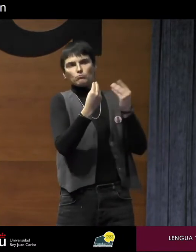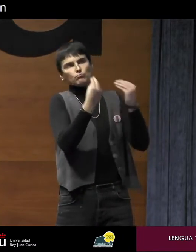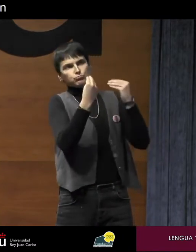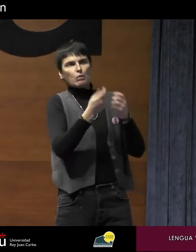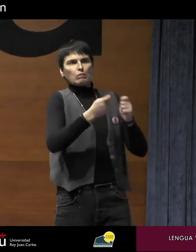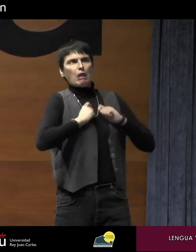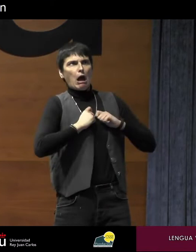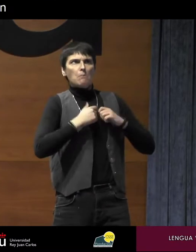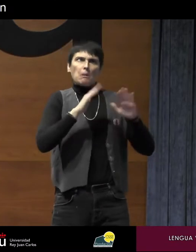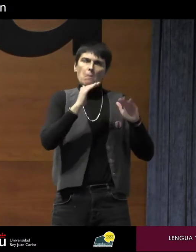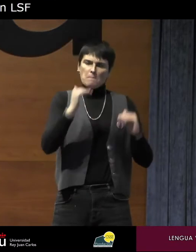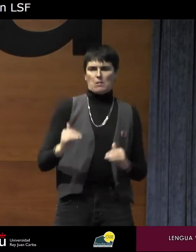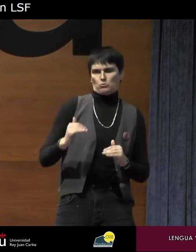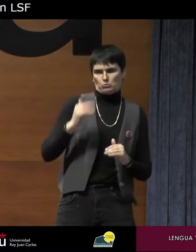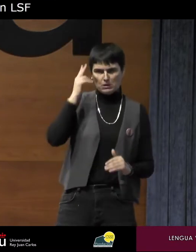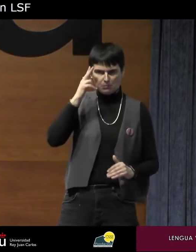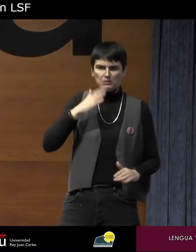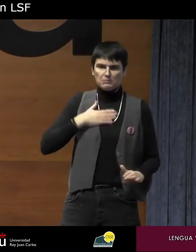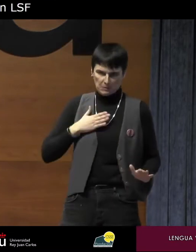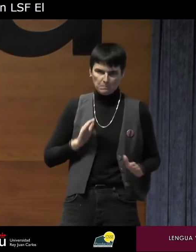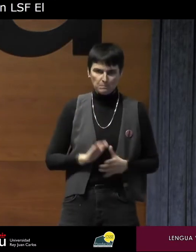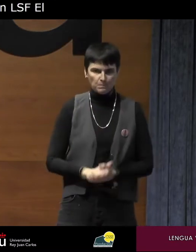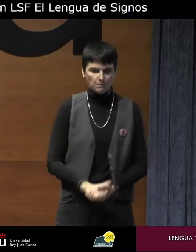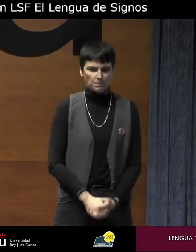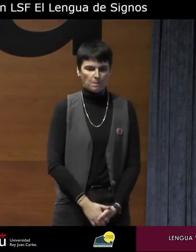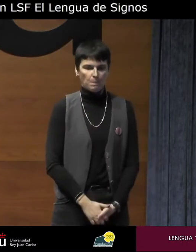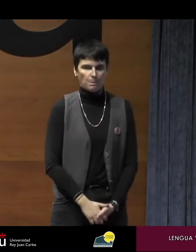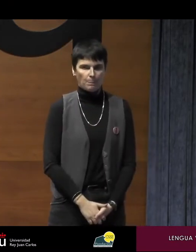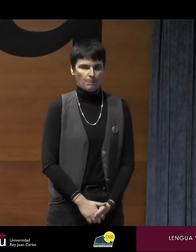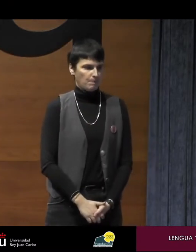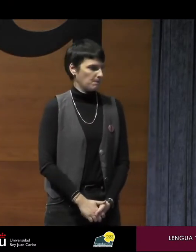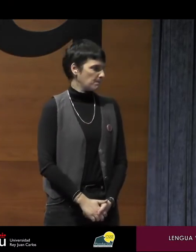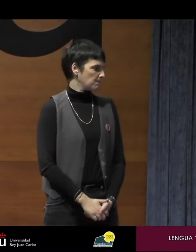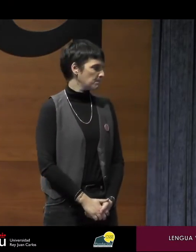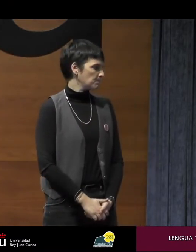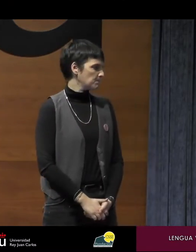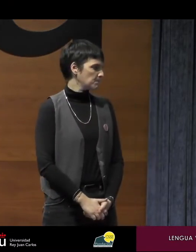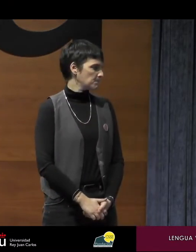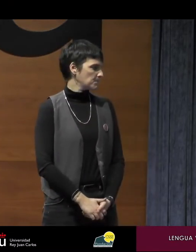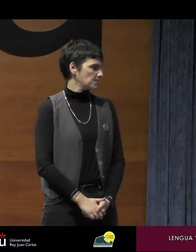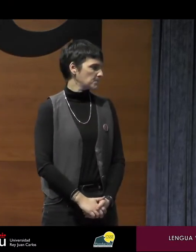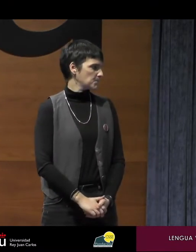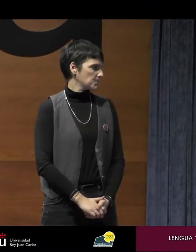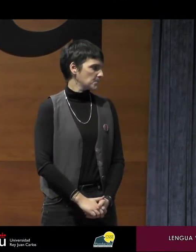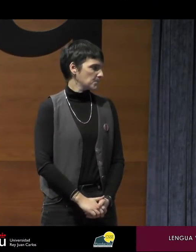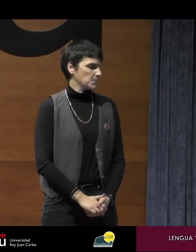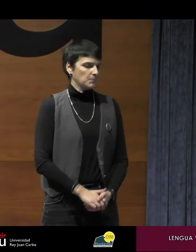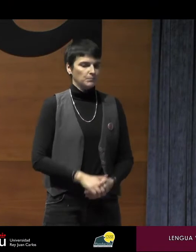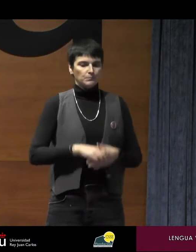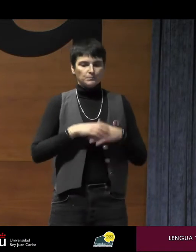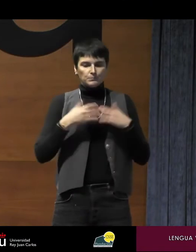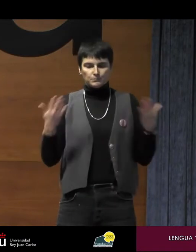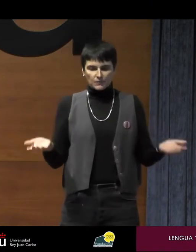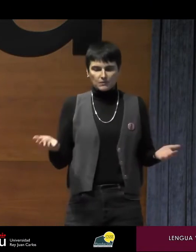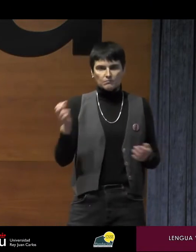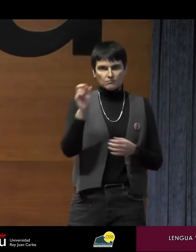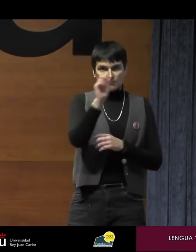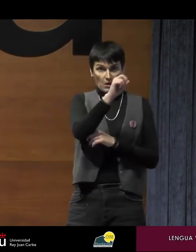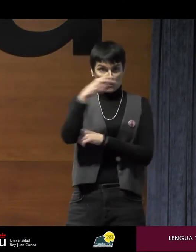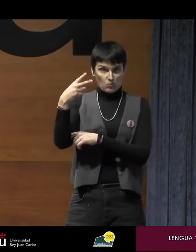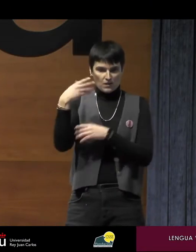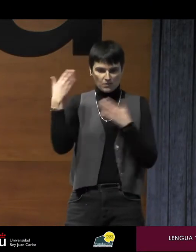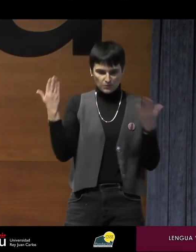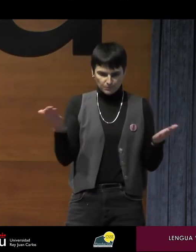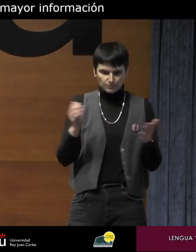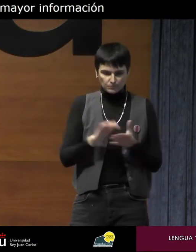francesa, estos informantes nos daban mayor información relacionada con la hipótesis que yo quería presentar, en comparación con el